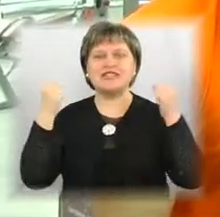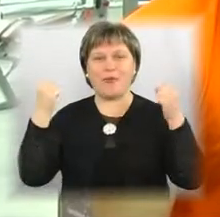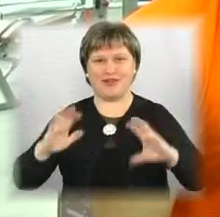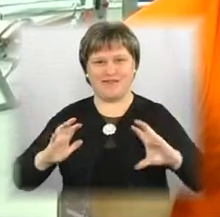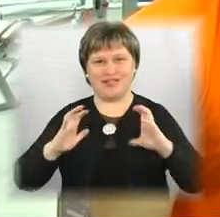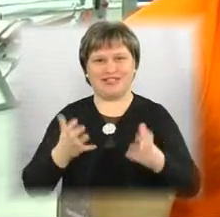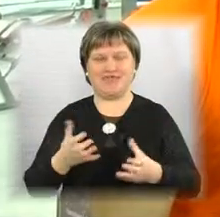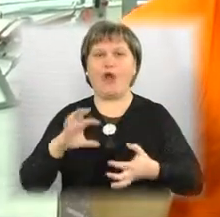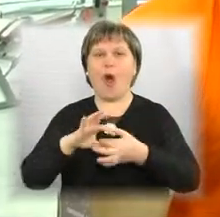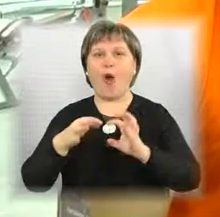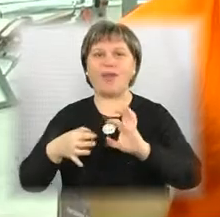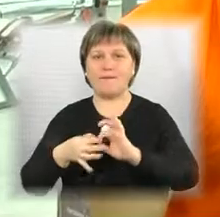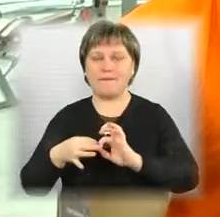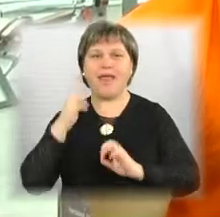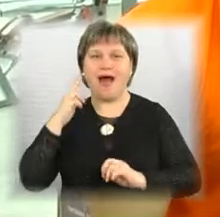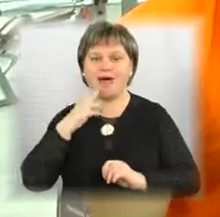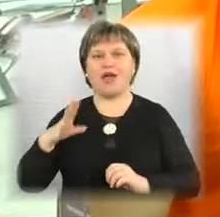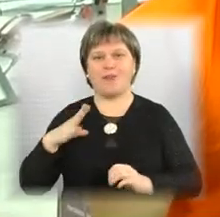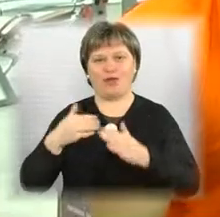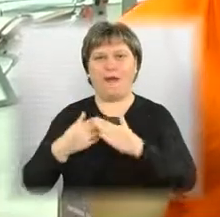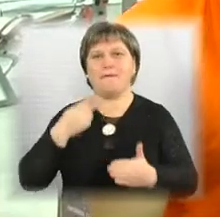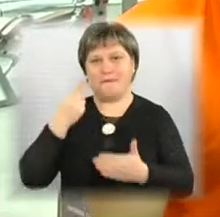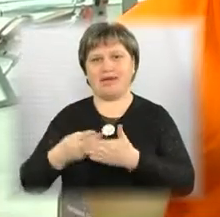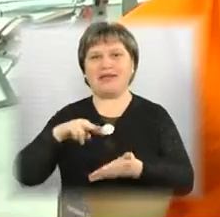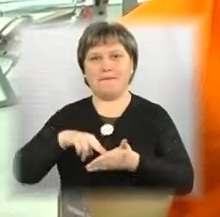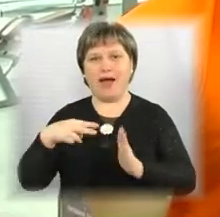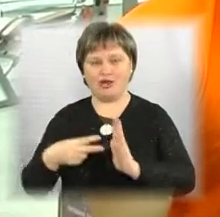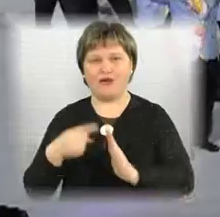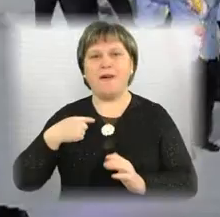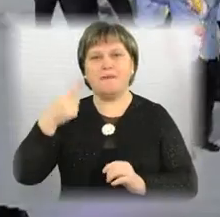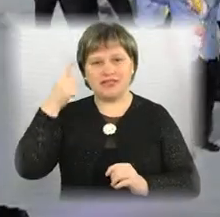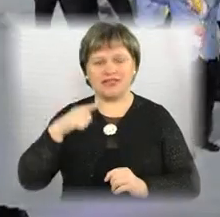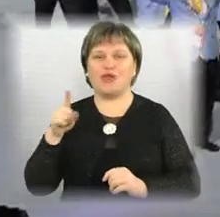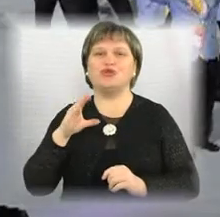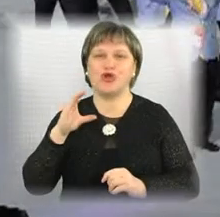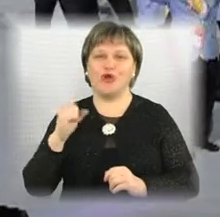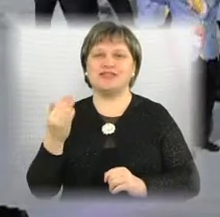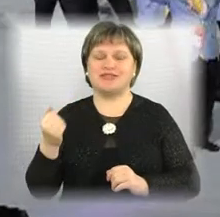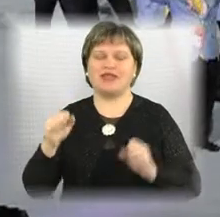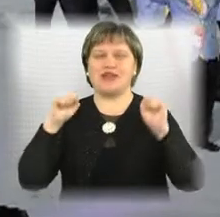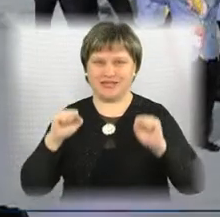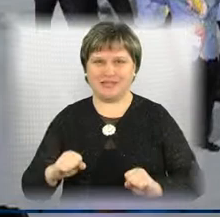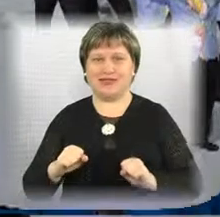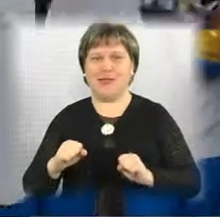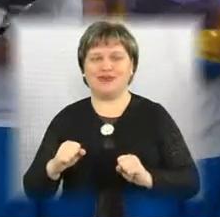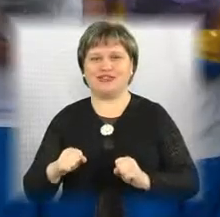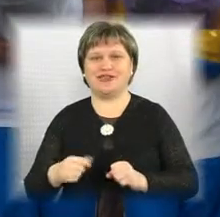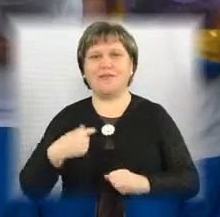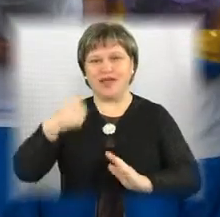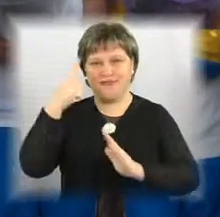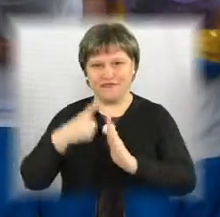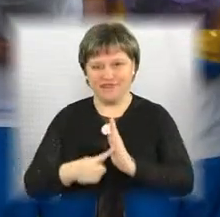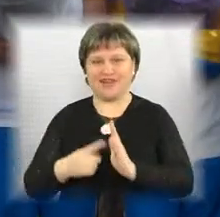була так більш передбачена. Ми знали, на що Сашко здатний, що він може. І ми, скажімо так, вірили в